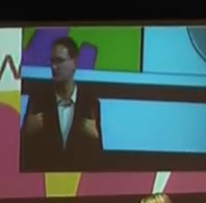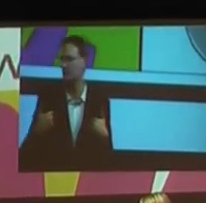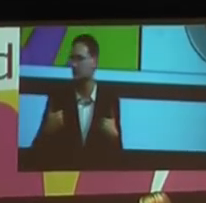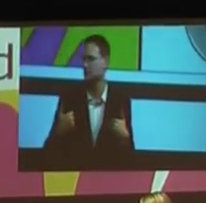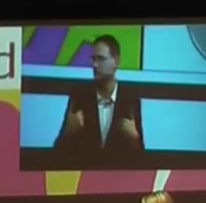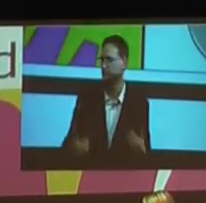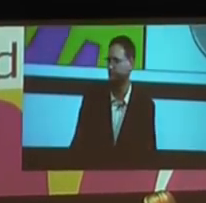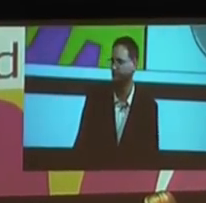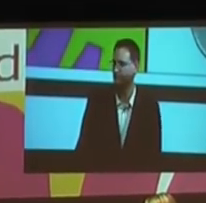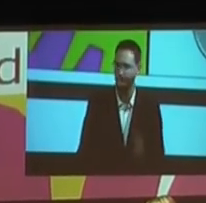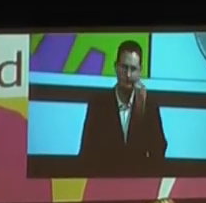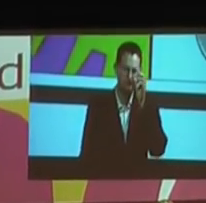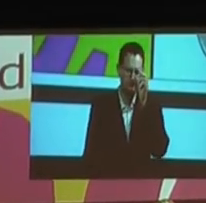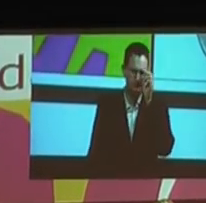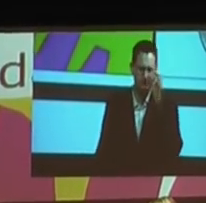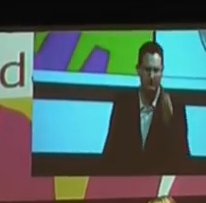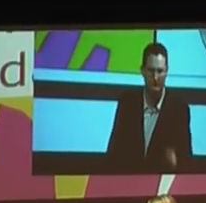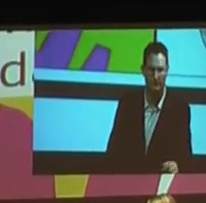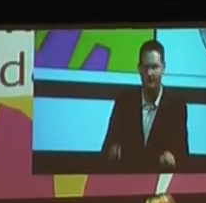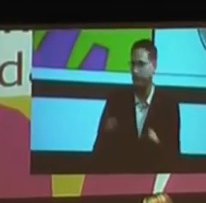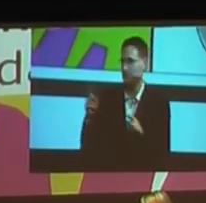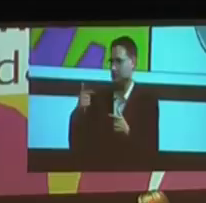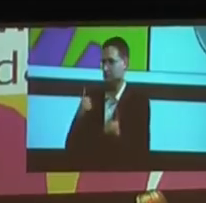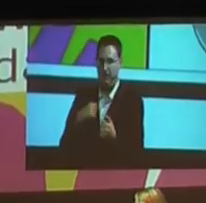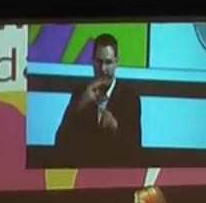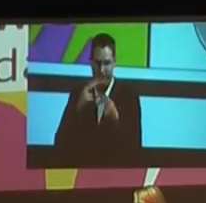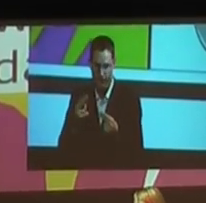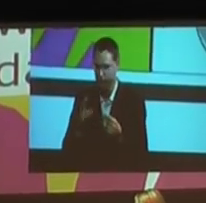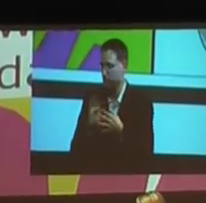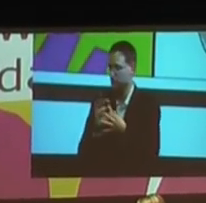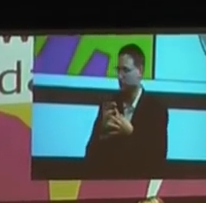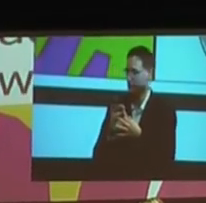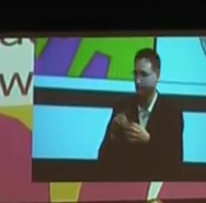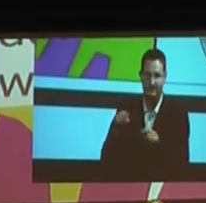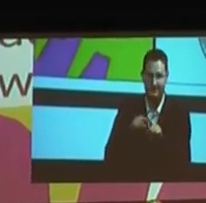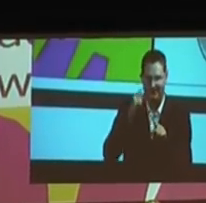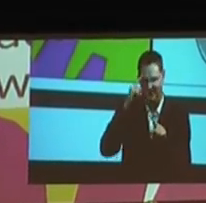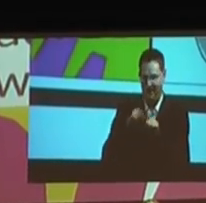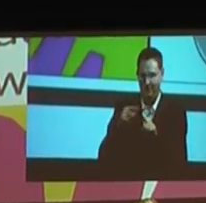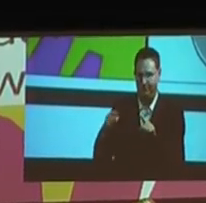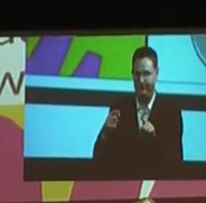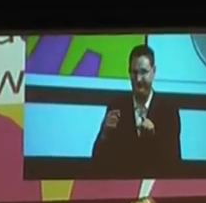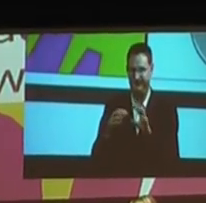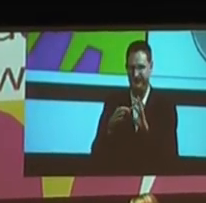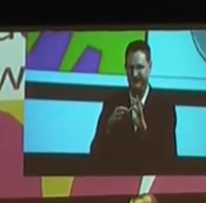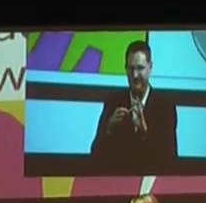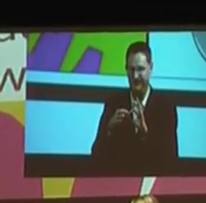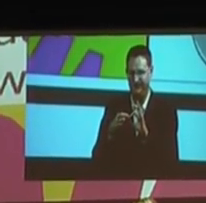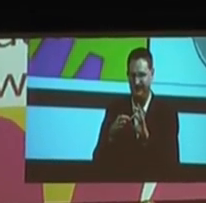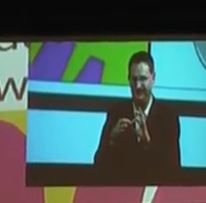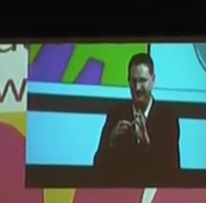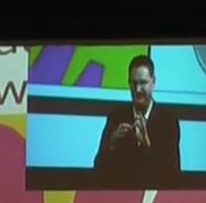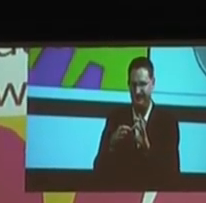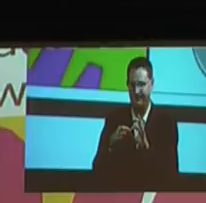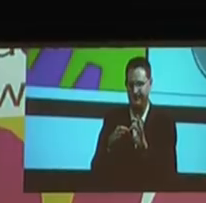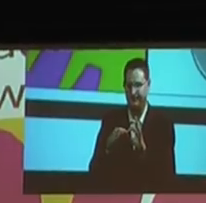Beruf immer nur dasselbe macht und auf seinen Pusten verhaftet, dann wird das nicht helfen, sondern man muss eine positive Ausstrahlung haben. Dann kann man auch eine Karriere machen,